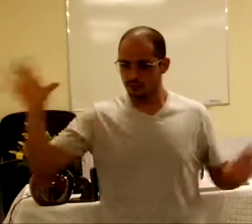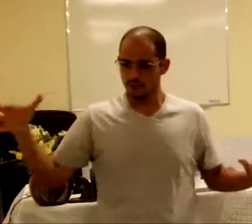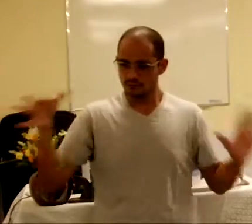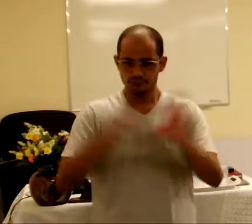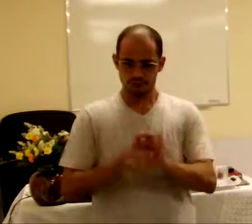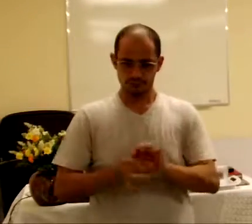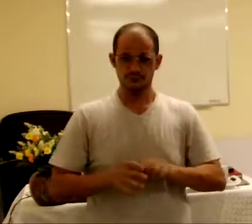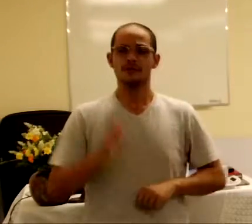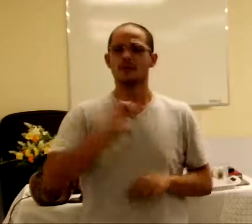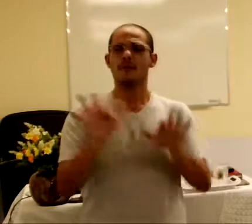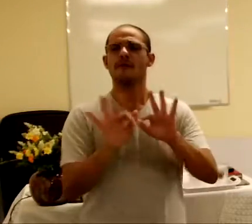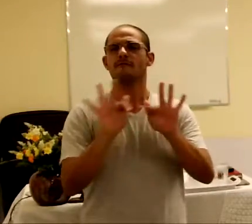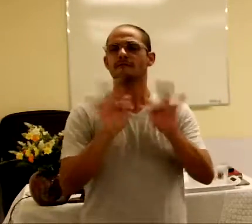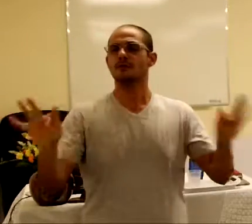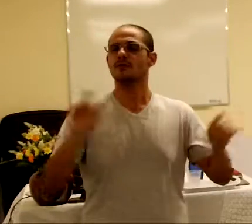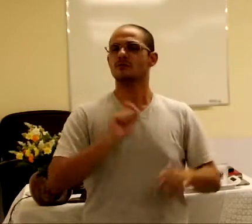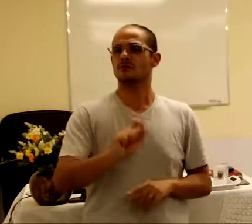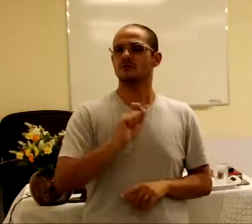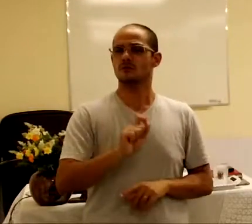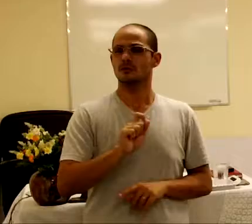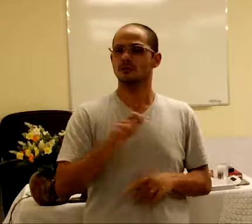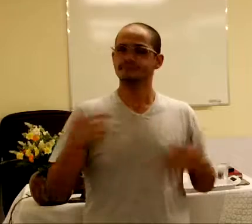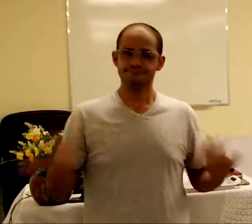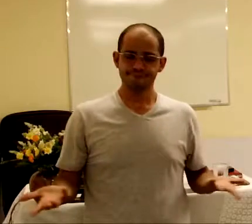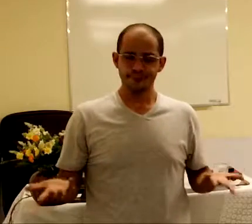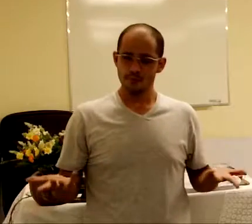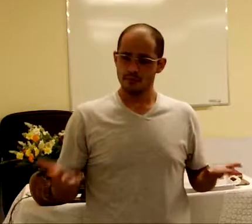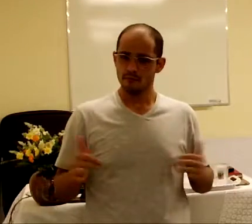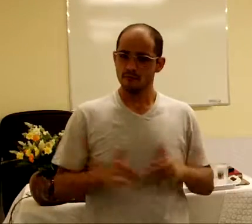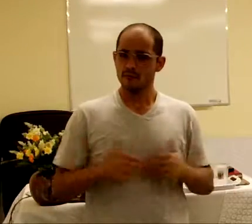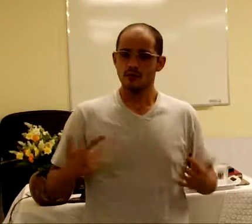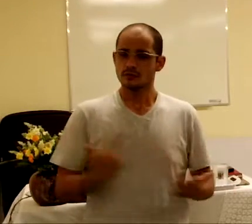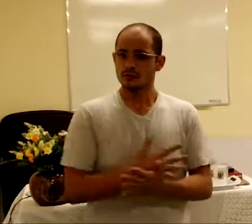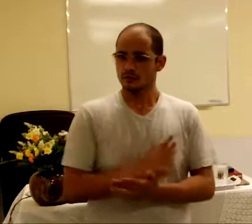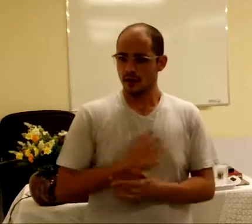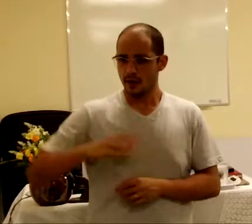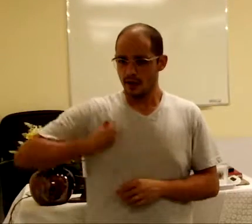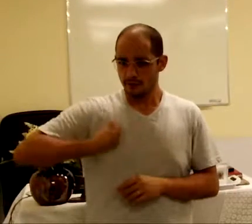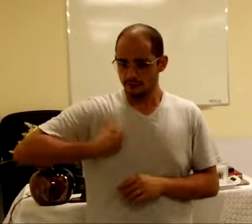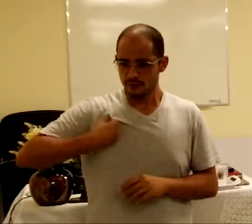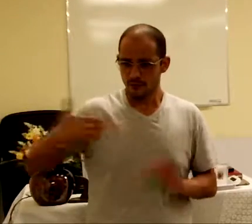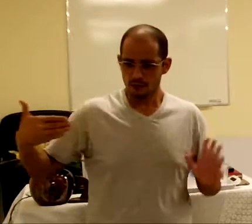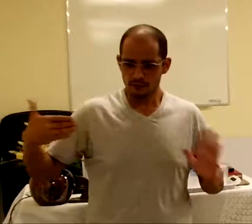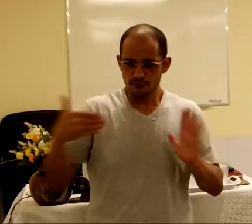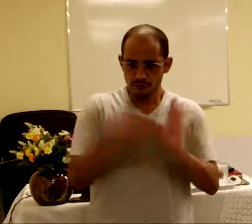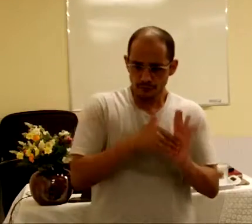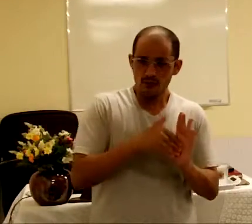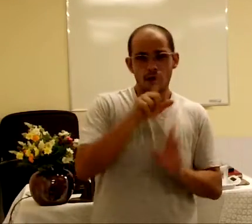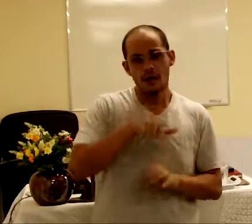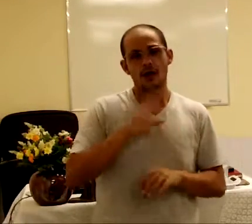diz assim, no final das contas é entre você e Deus, é a frase dela. No final da vida, no final das contas, é entre você e Deus.